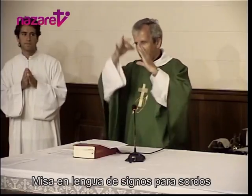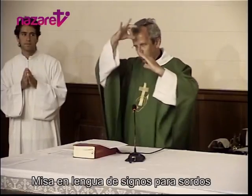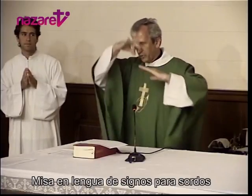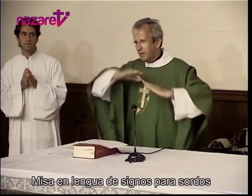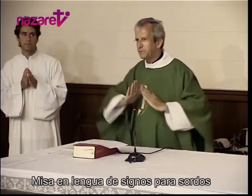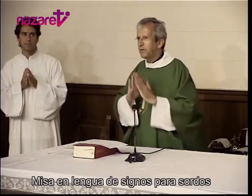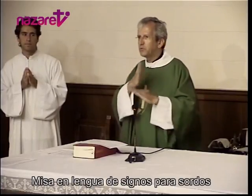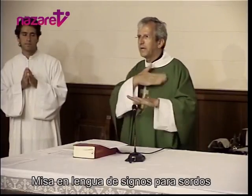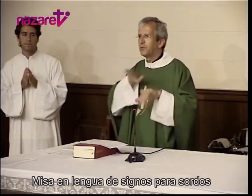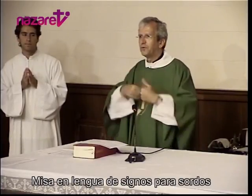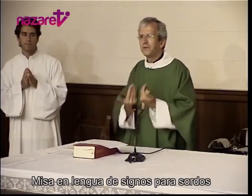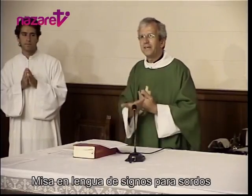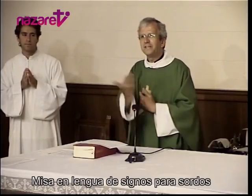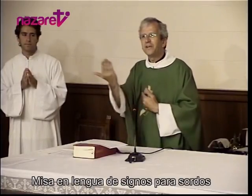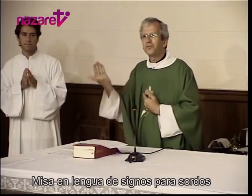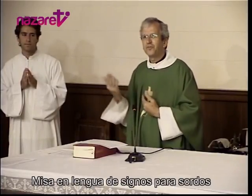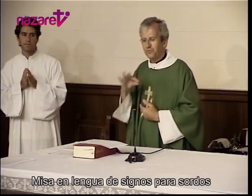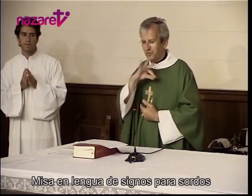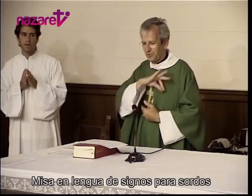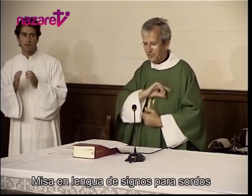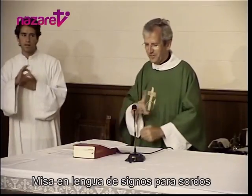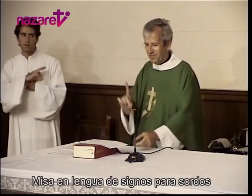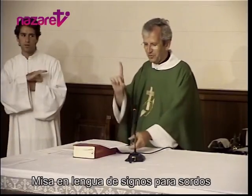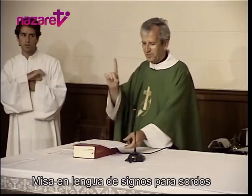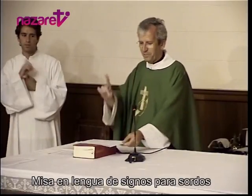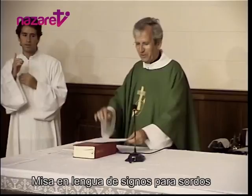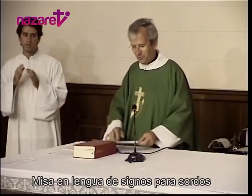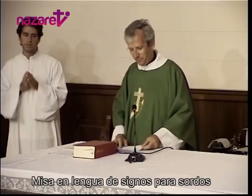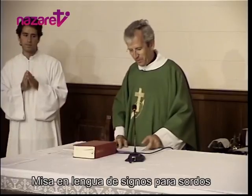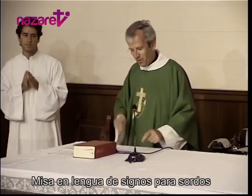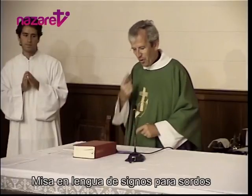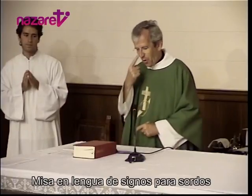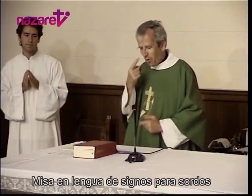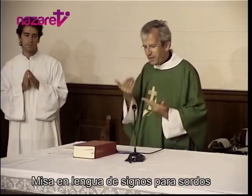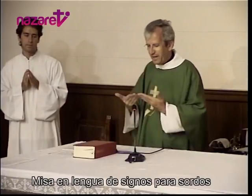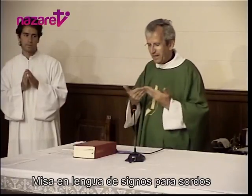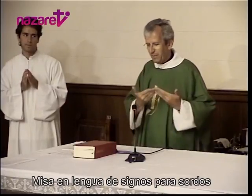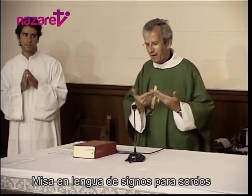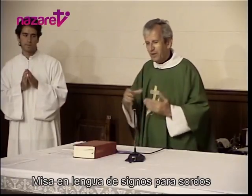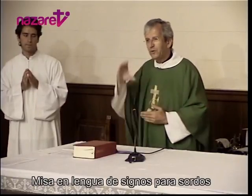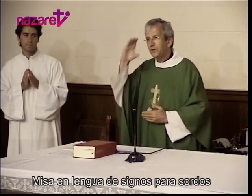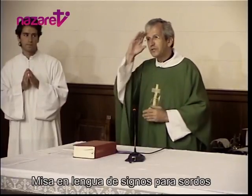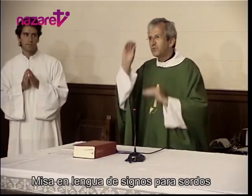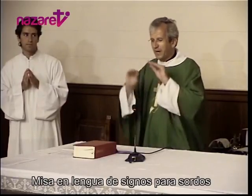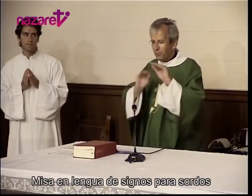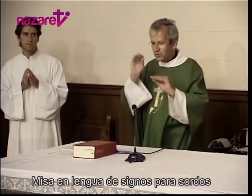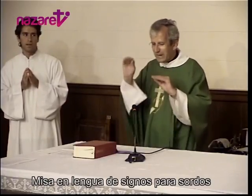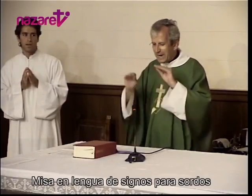comunión del Espíritu Santo estén con todos vosotros. Y con tu espíritu. Hoy en el Evangelio escucharemos la